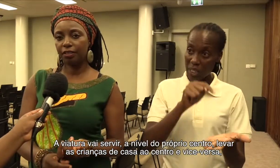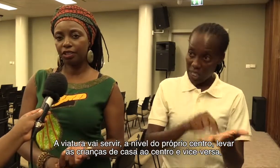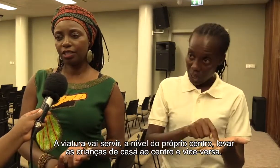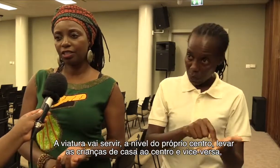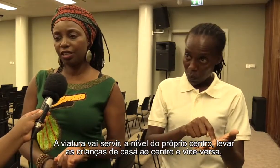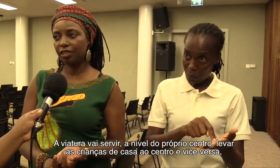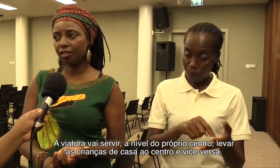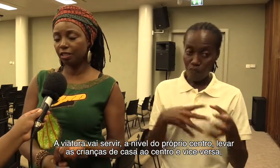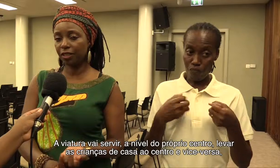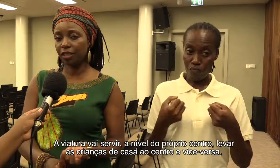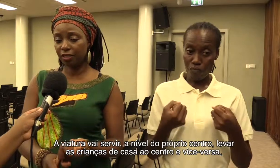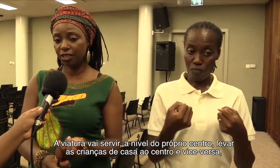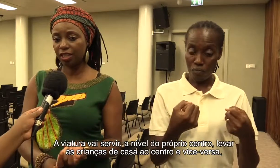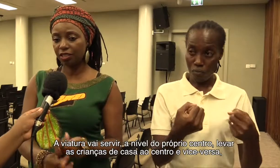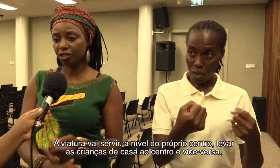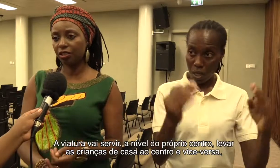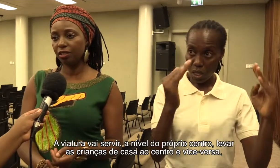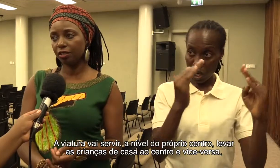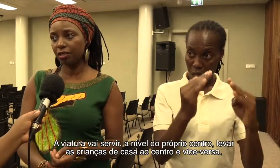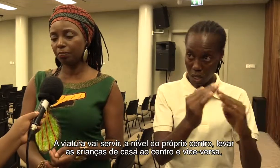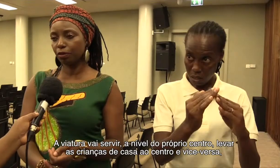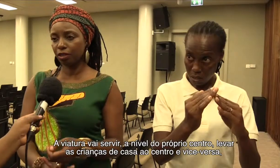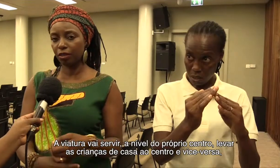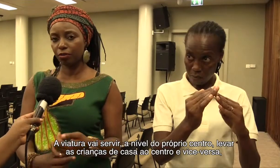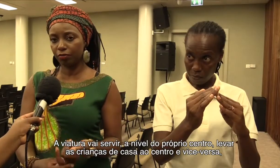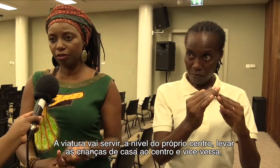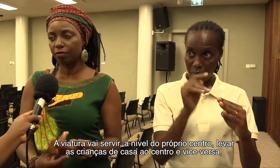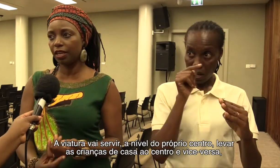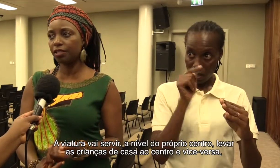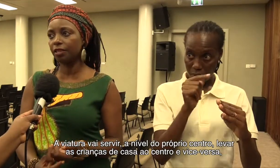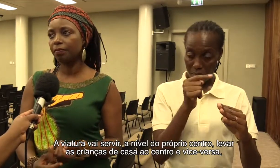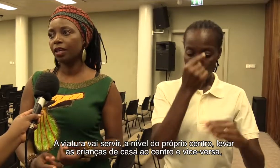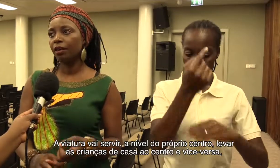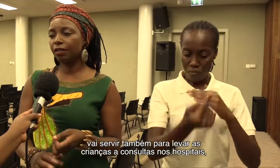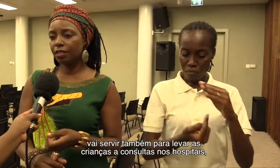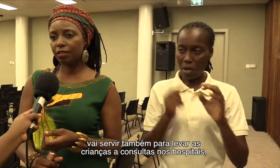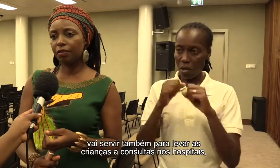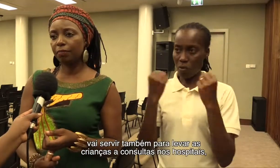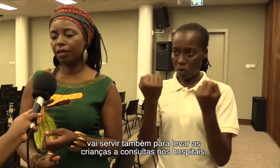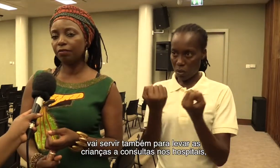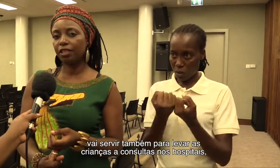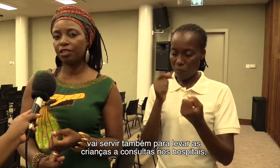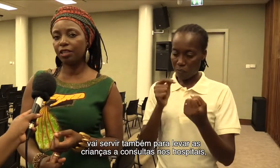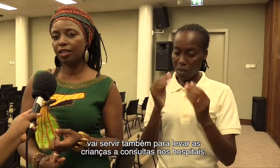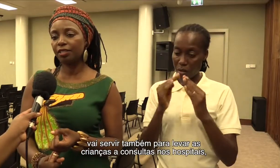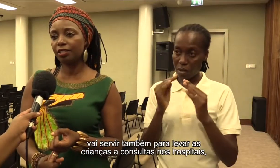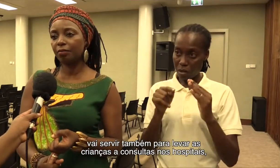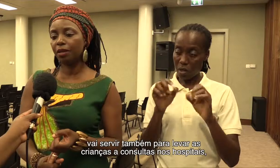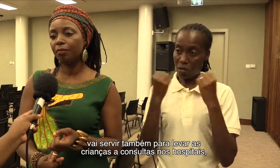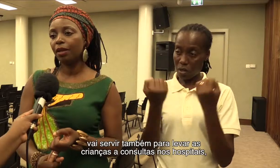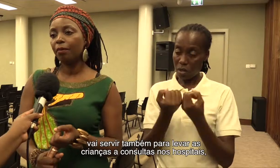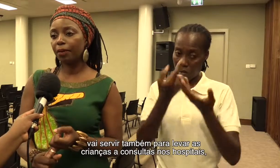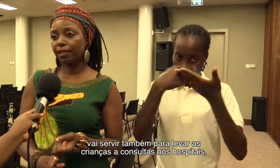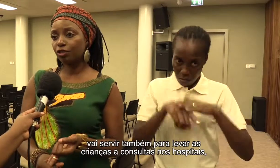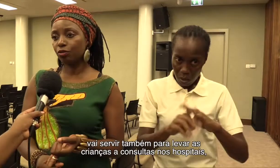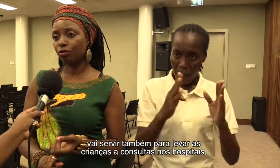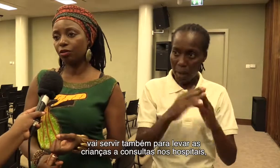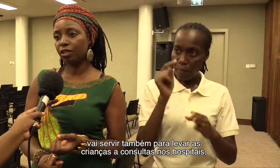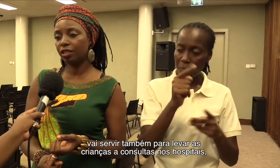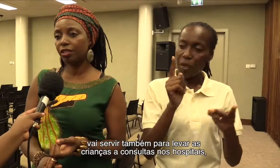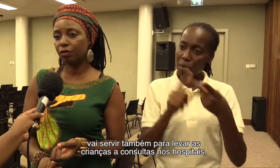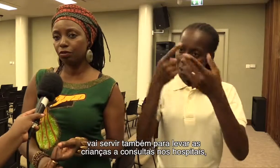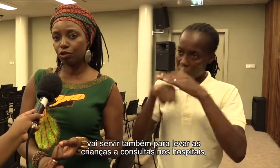levar e deixar as crianças, levar nas casas e trazer para o centro e vice-versa. Vai servir para levar as crianças também para